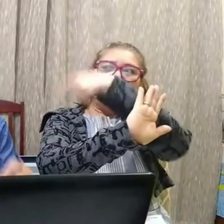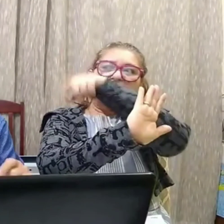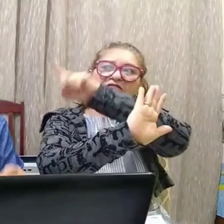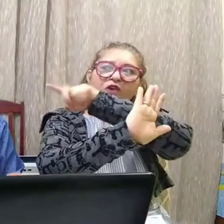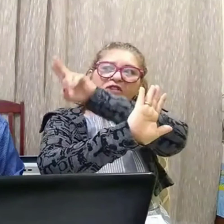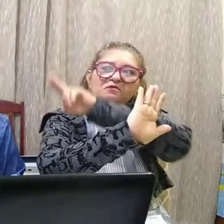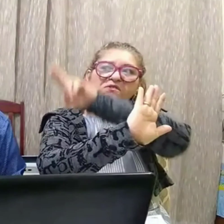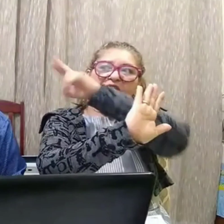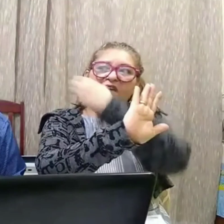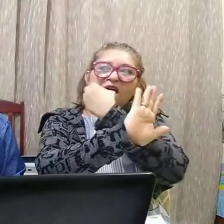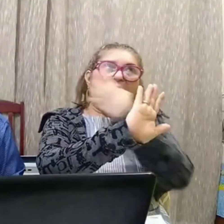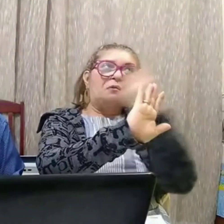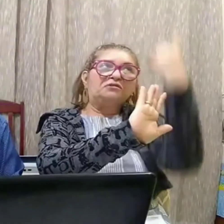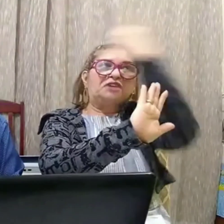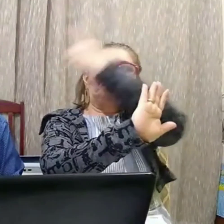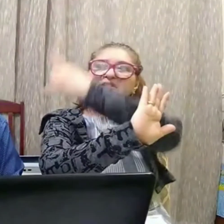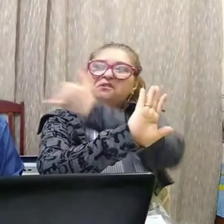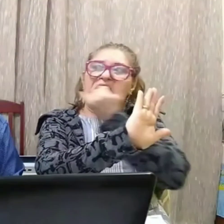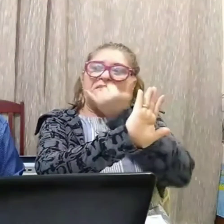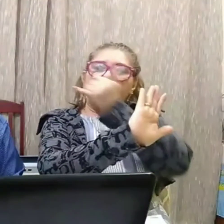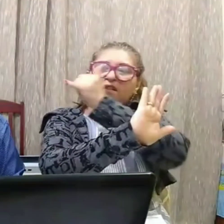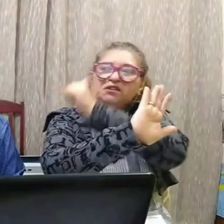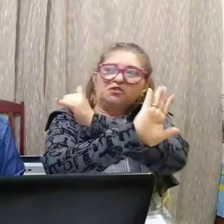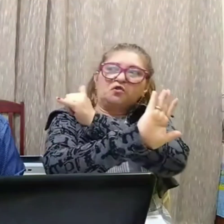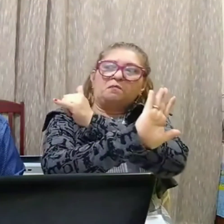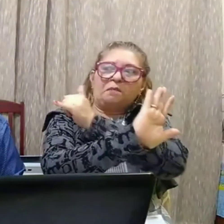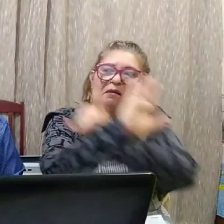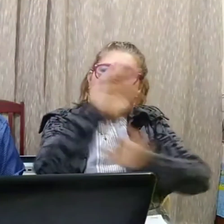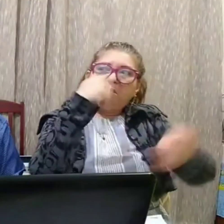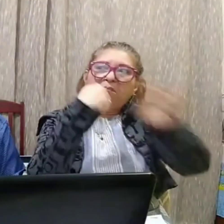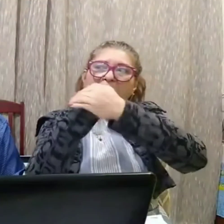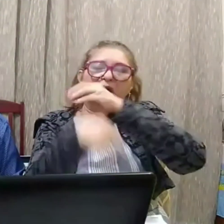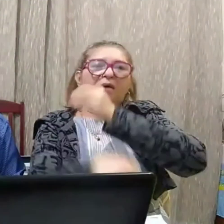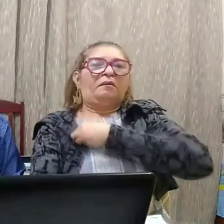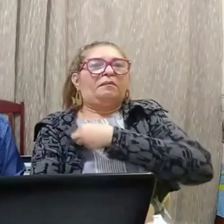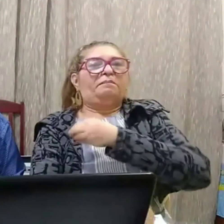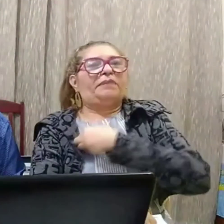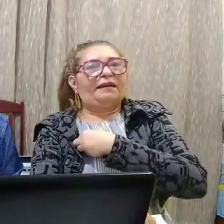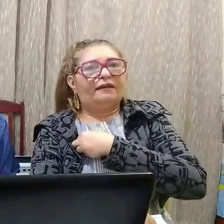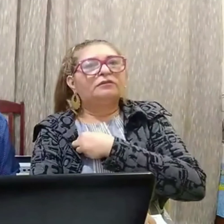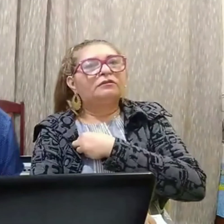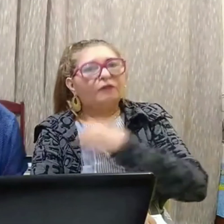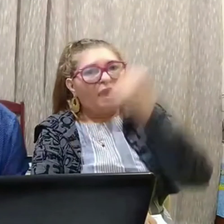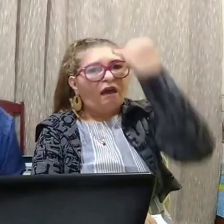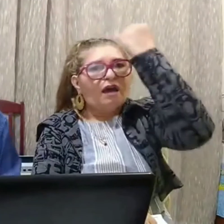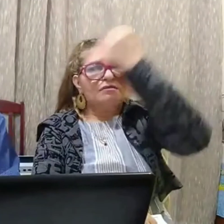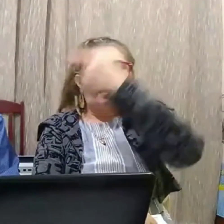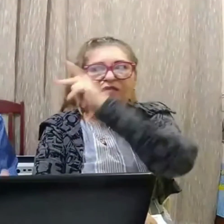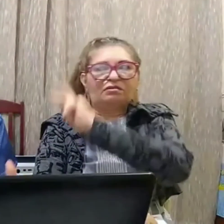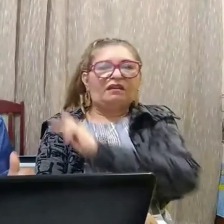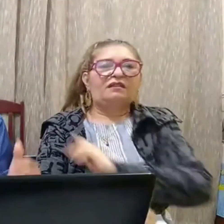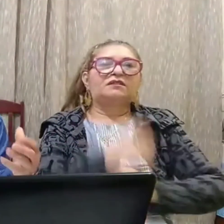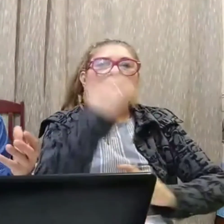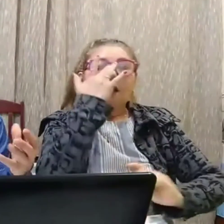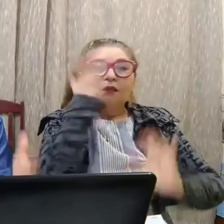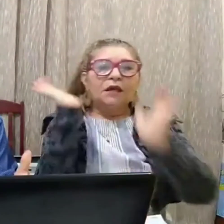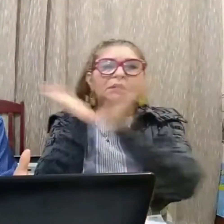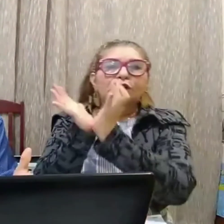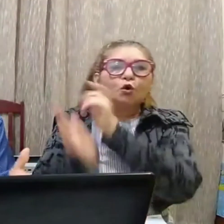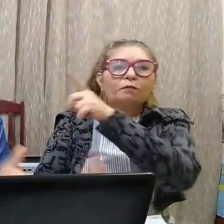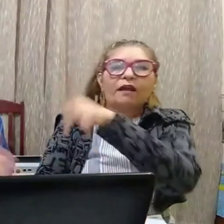a graça de Deus como desculpa para encobrir o pecado. A ideia deles era, bom, Deus já manifestou